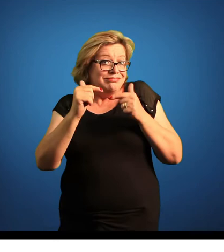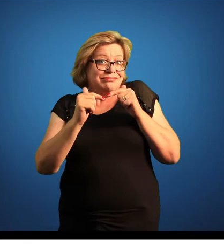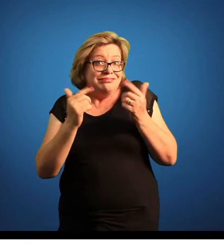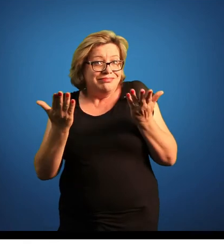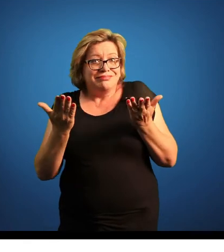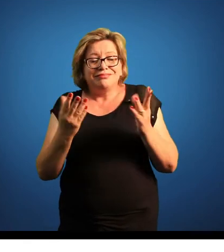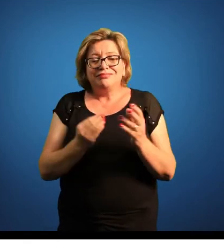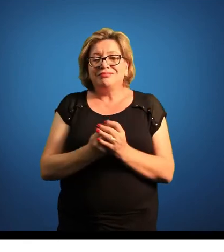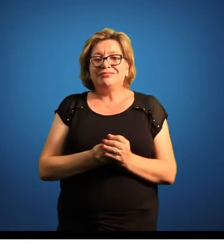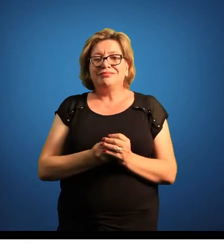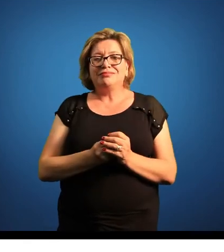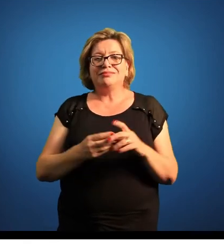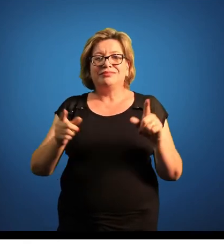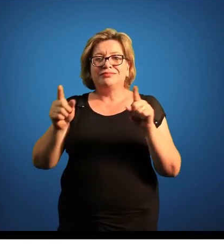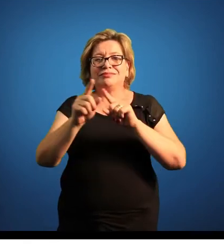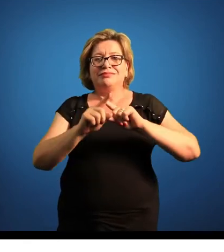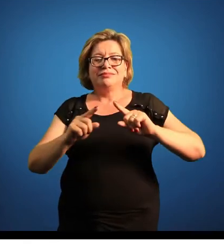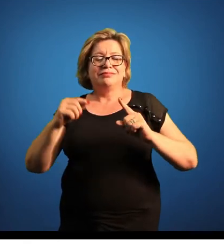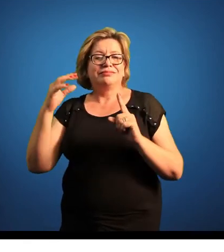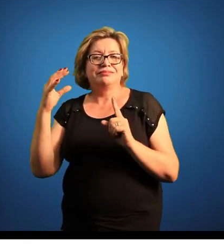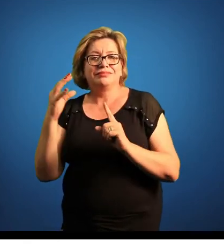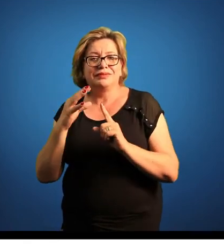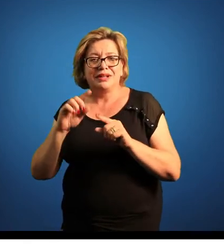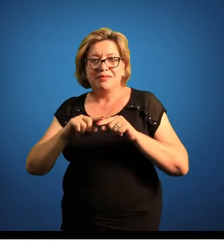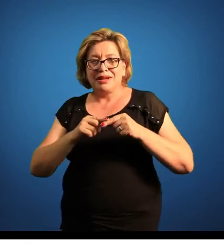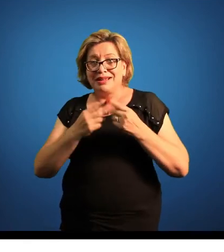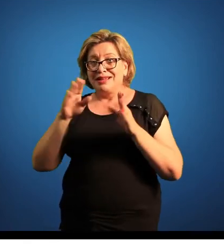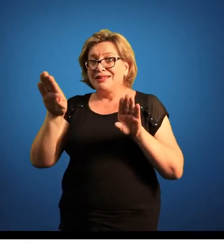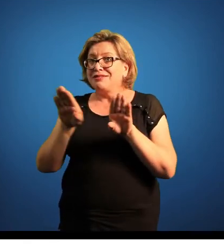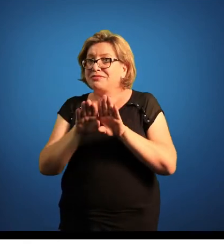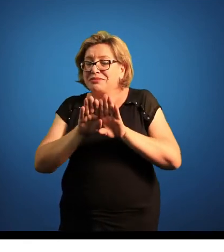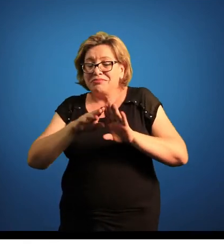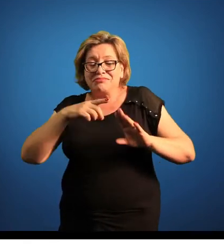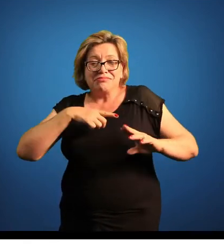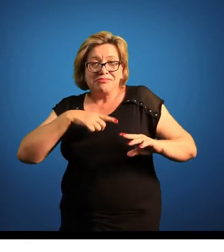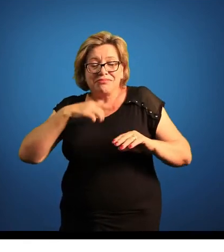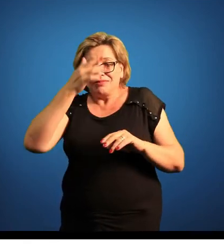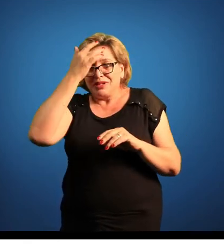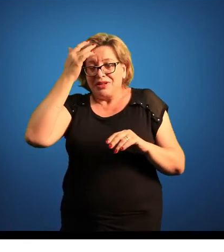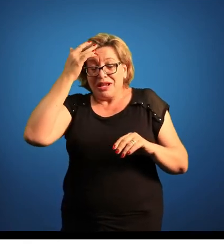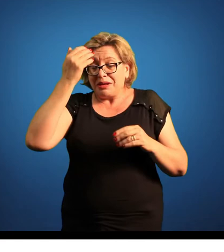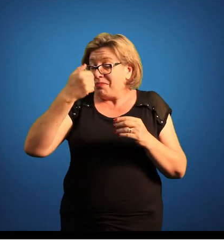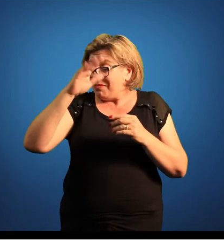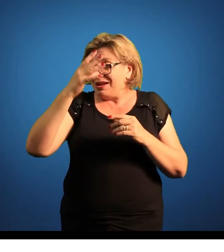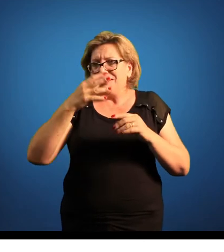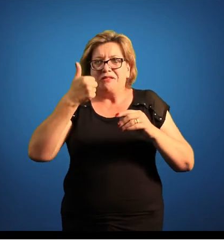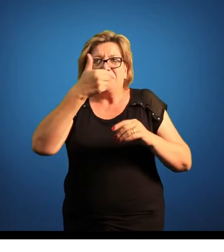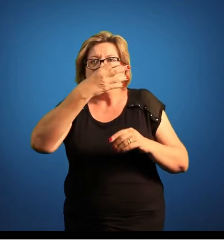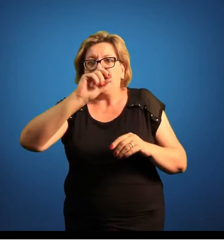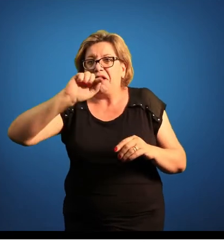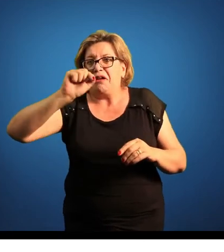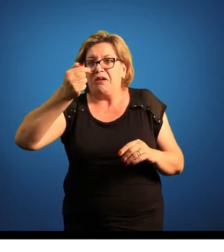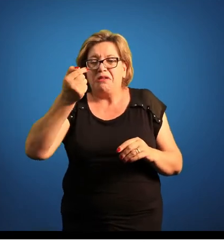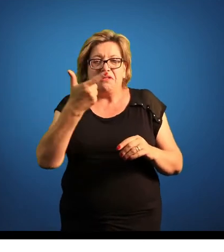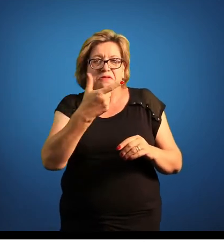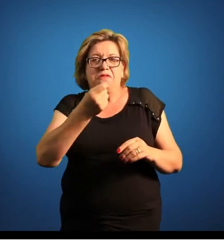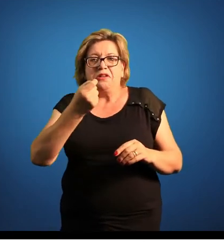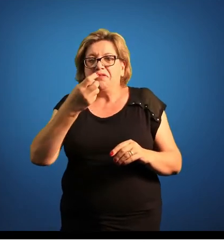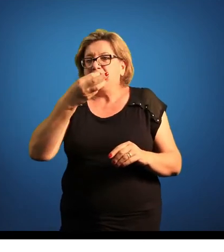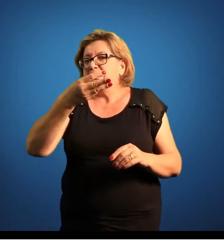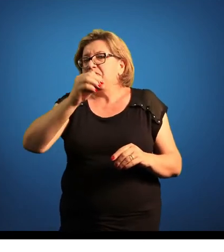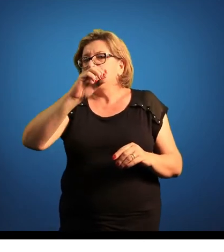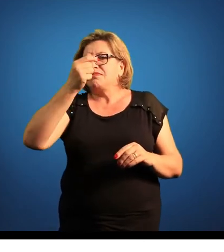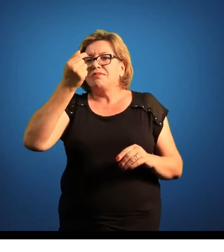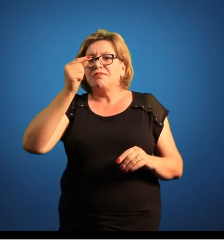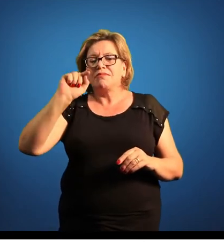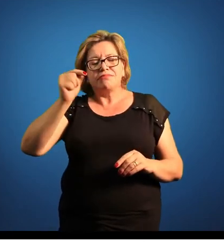lá. Não iria influenciar. Ou imaginar que tivesse alguém que ganhasse ainda muito mais que os 6 mil, ganhasse 10, 20, 30 mil, ele também estaria